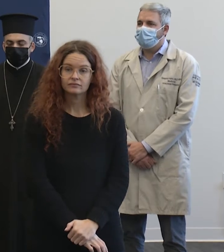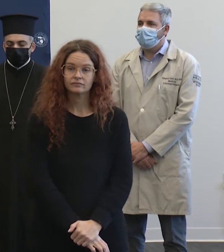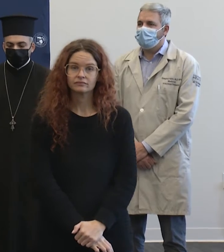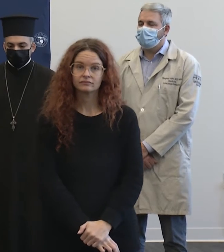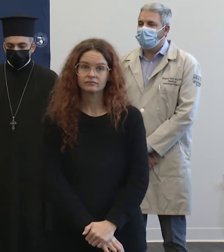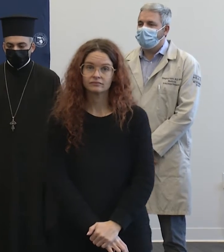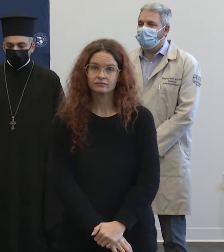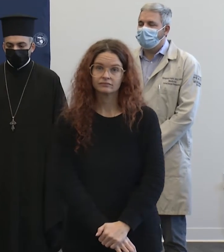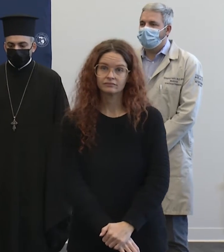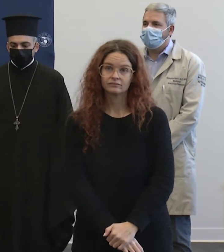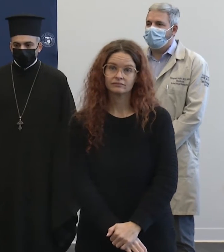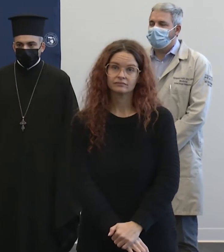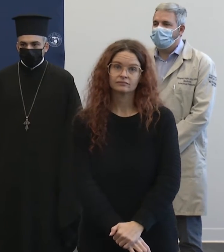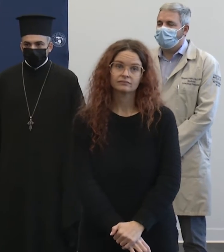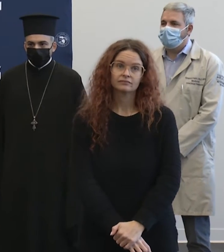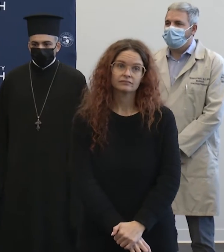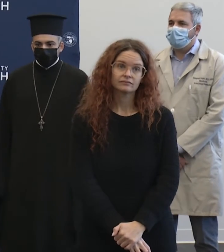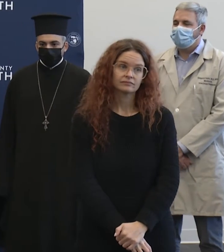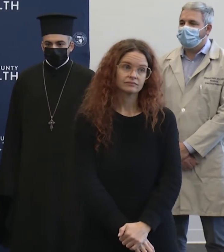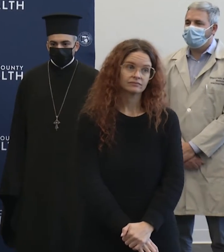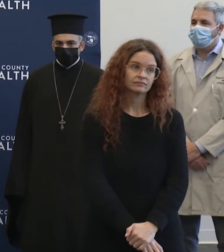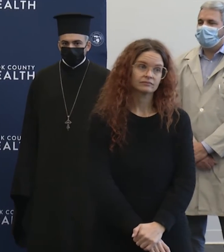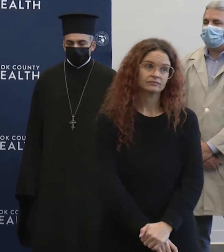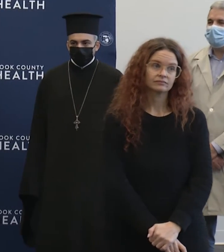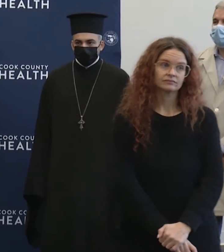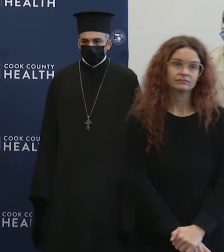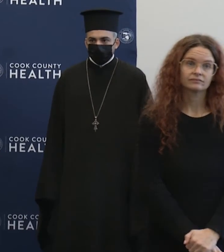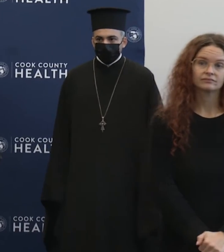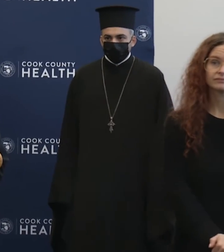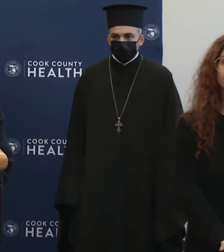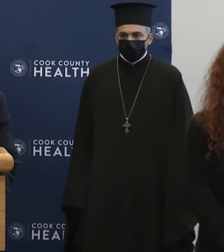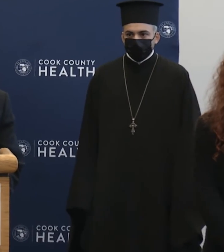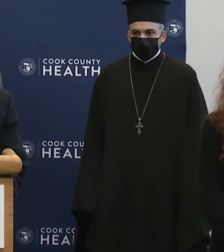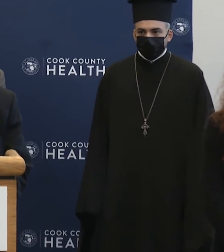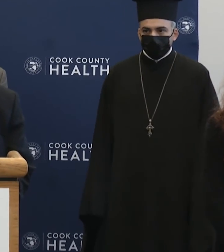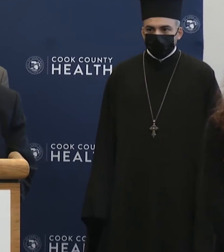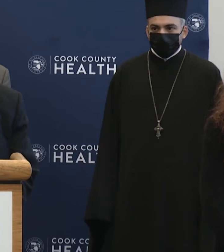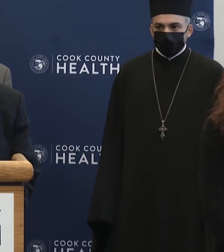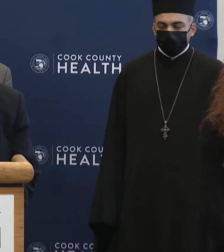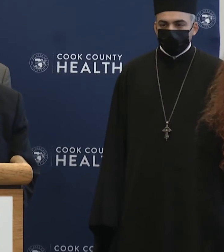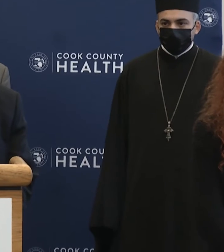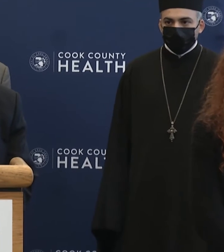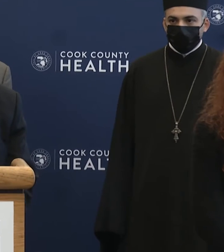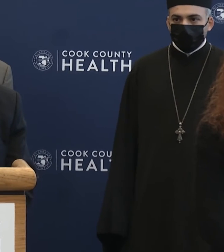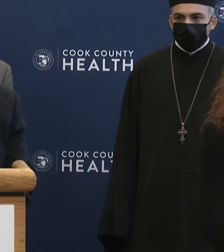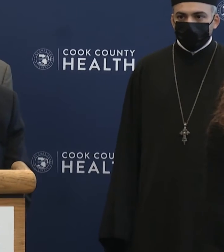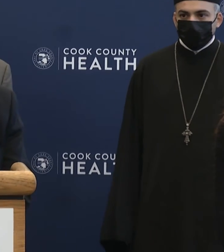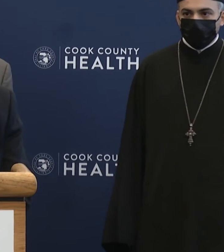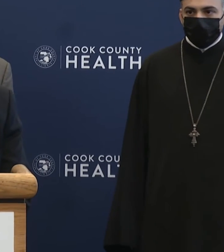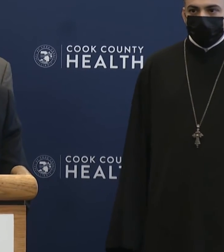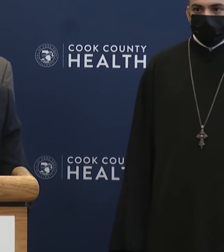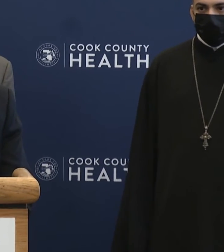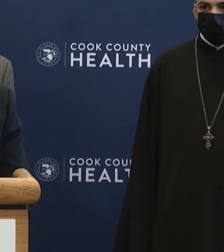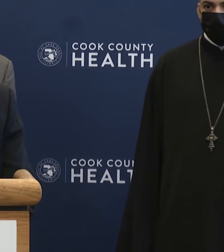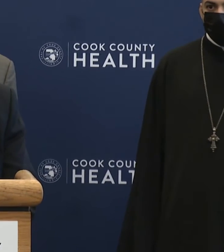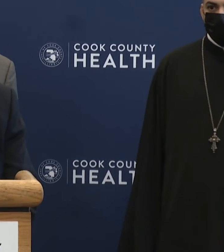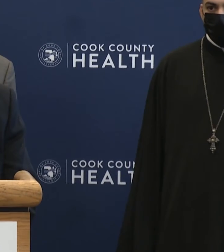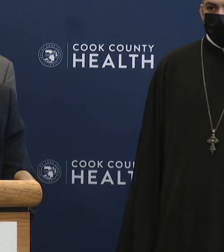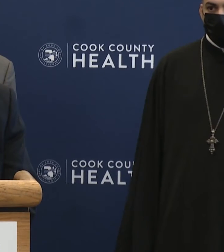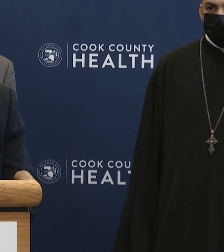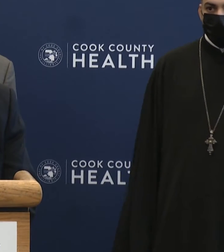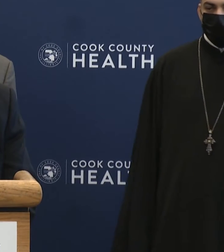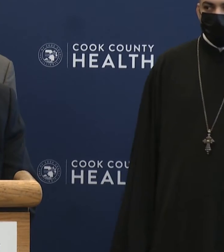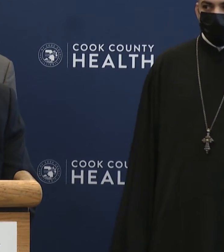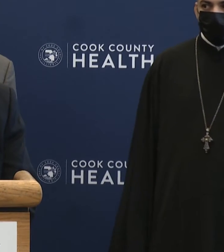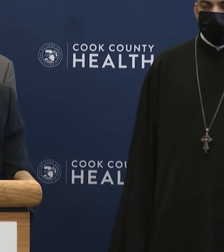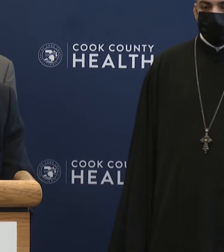virus COVID. El Papa Francesco, el Papa Emerito Benedicto y el Cardenal Súpech ya han